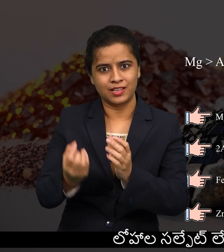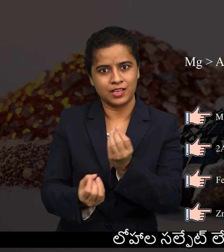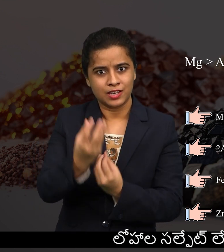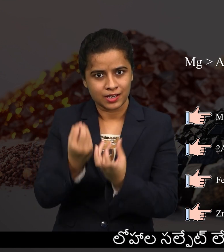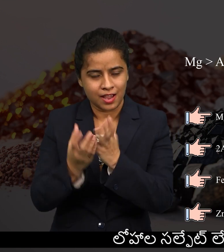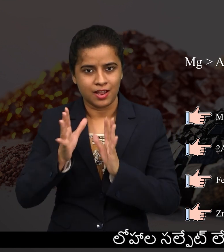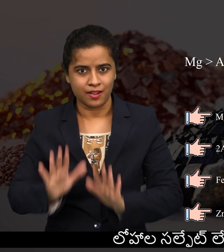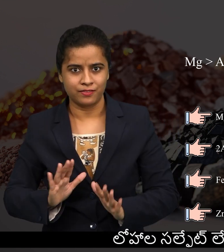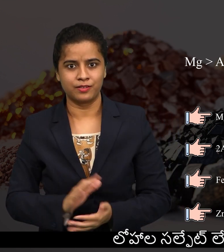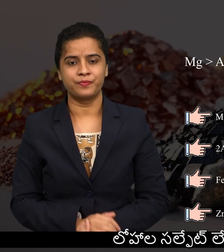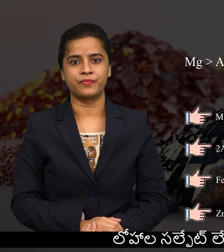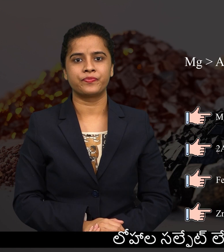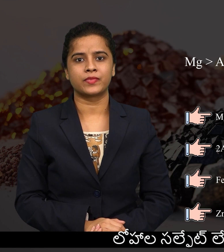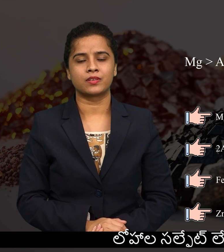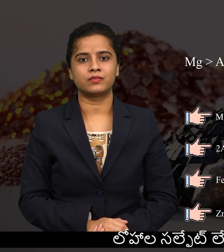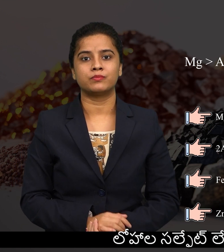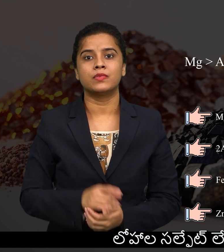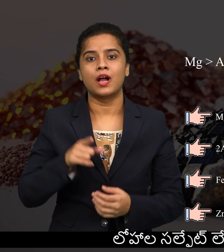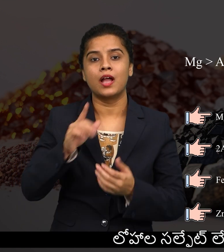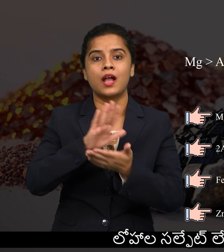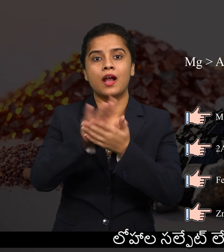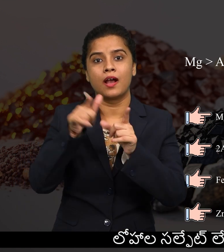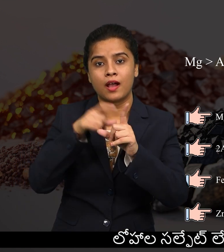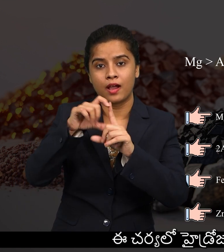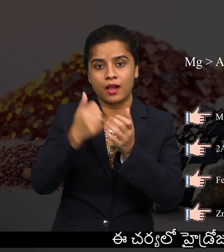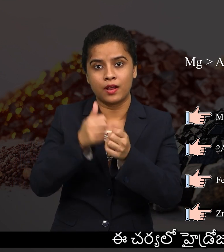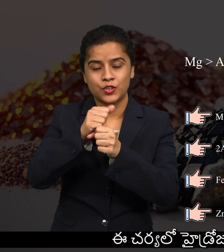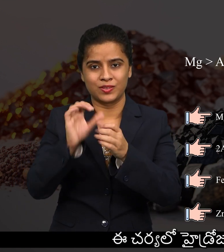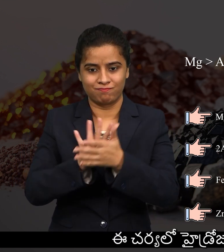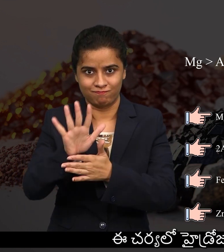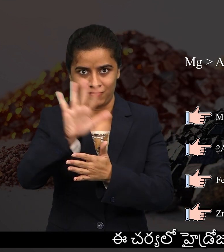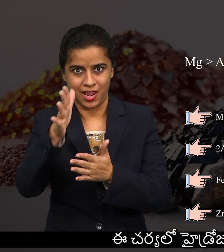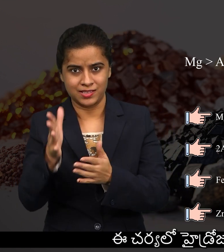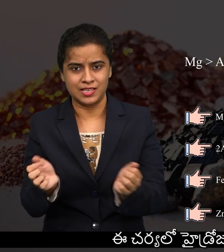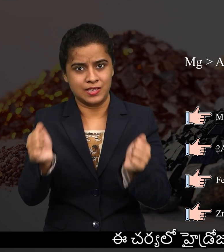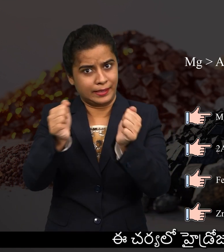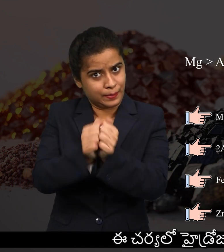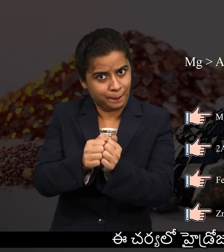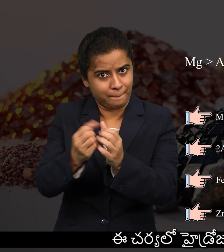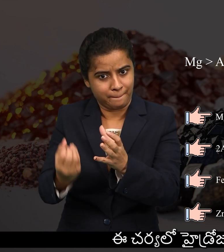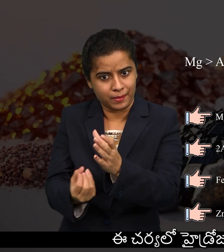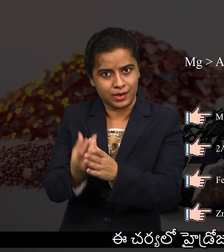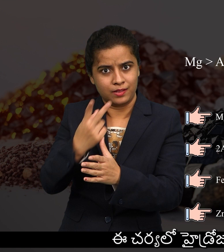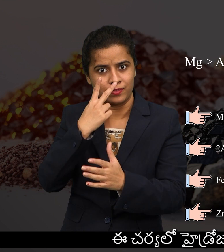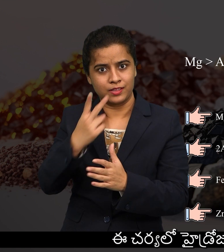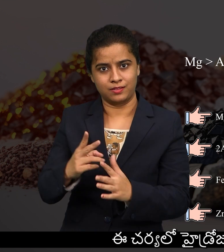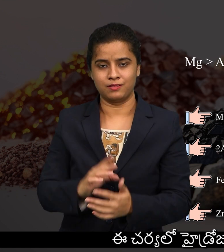లోహాల సల్ఫైడ్ లేదా క్లోరైడ్ లవణాలు ఏర్పడతాయి. ఈ చర్యలో హైడ్రోజన్ వాయువు విడుదలవుతుంది.